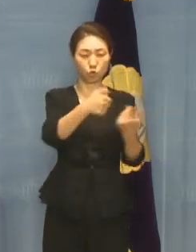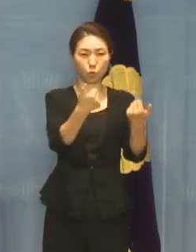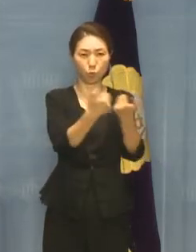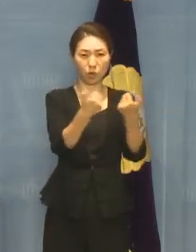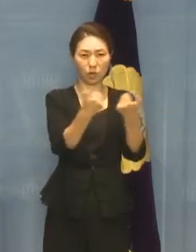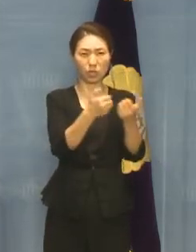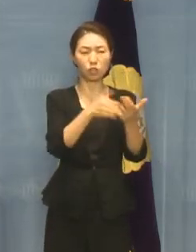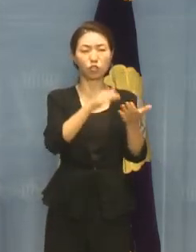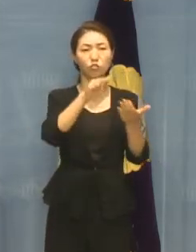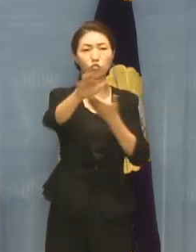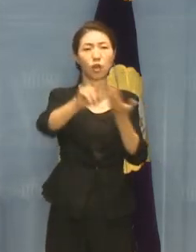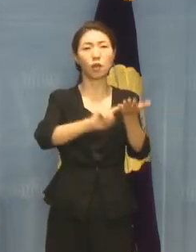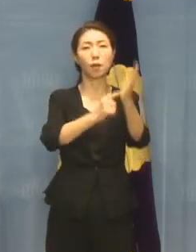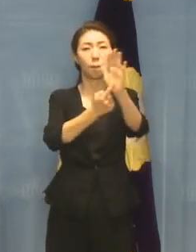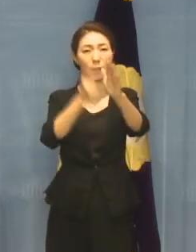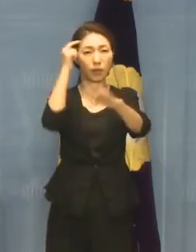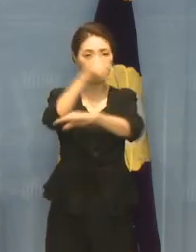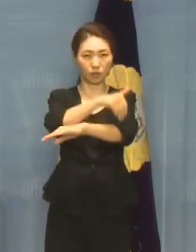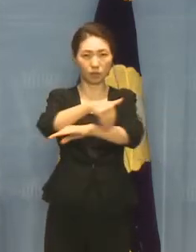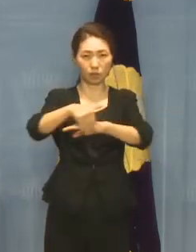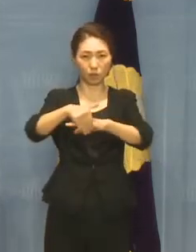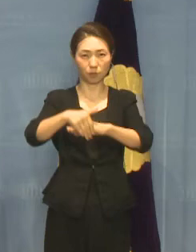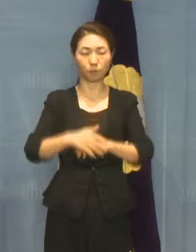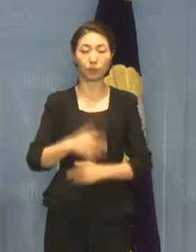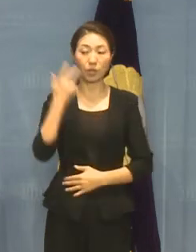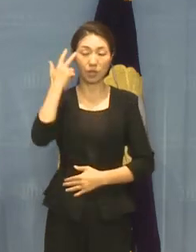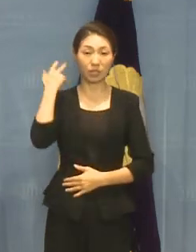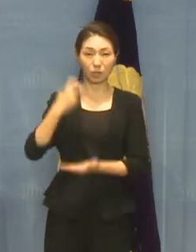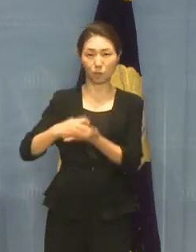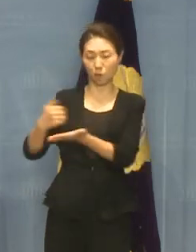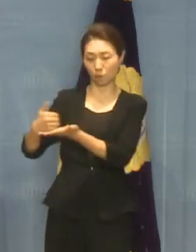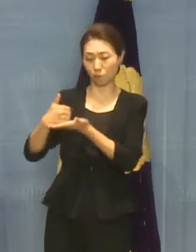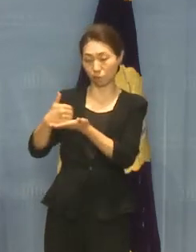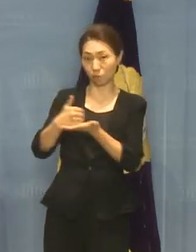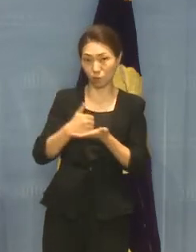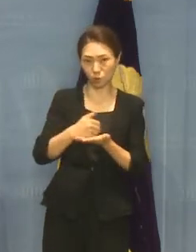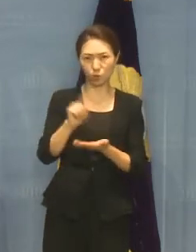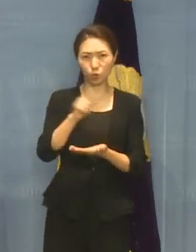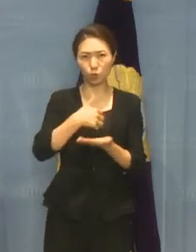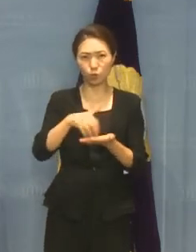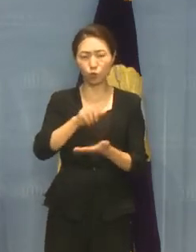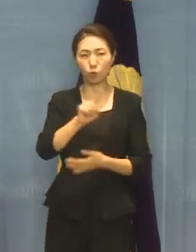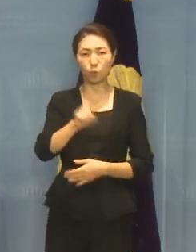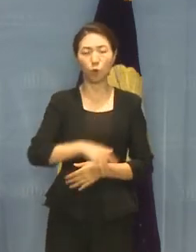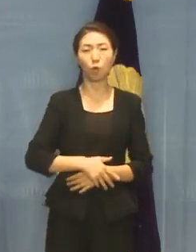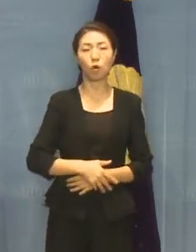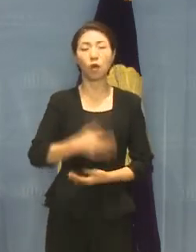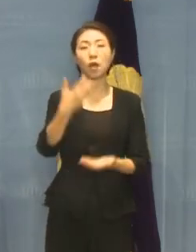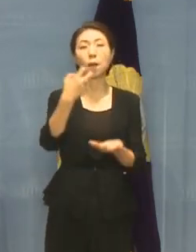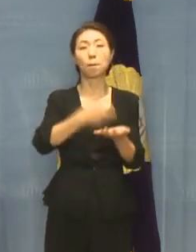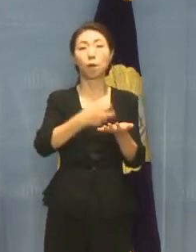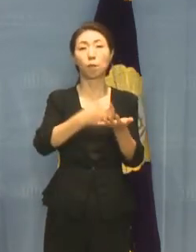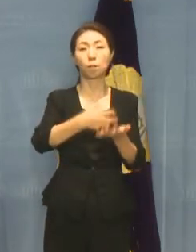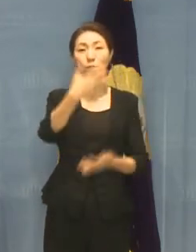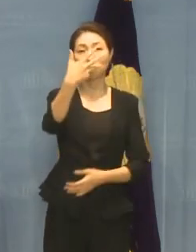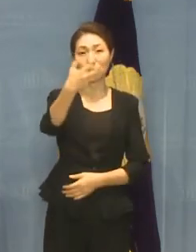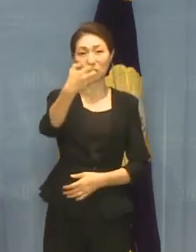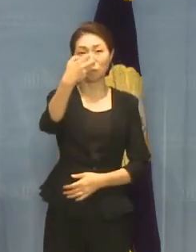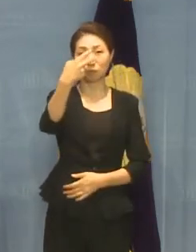예정입니다. 다음은 지난주 접수된 의안입니다. 접수된 의안은 법률안 86건을 포함하여